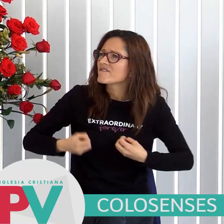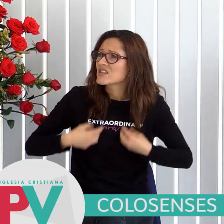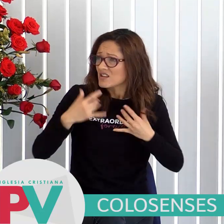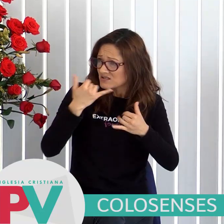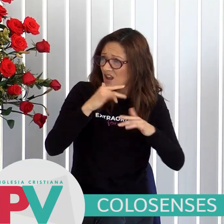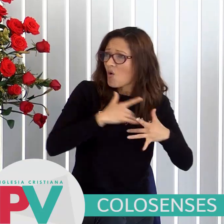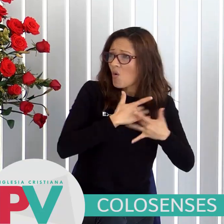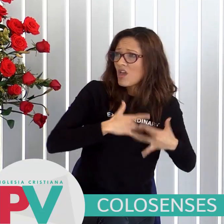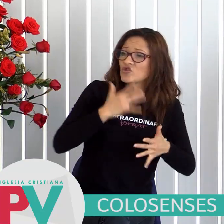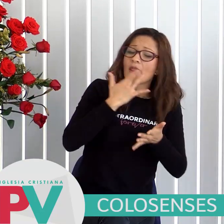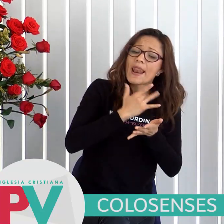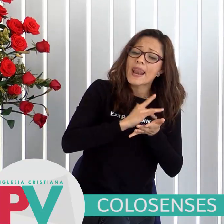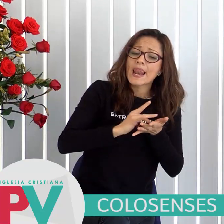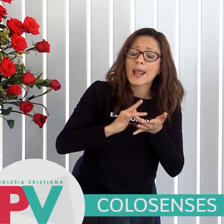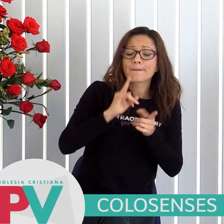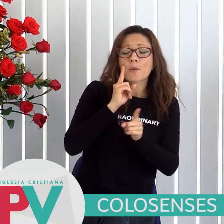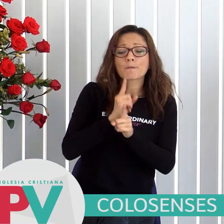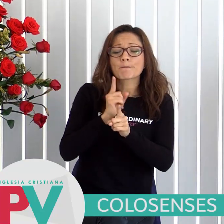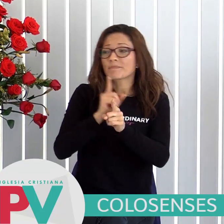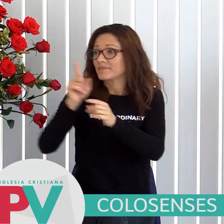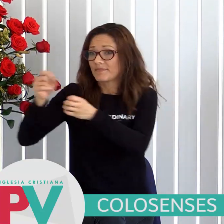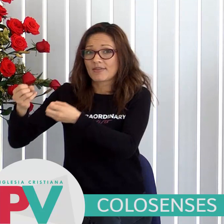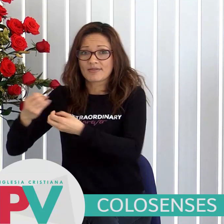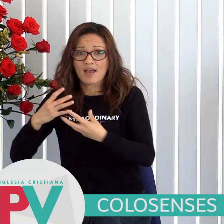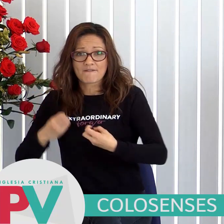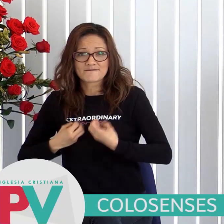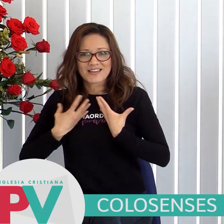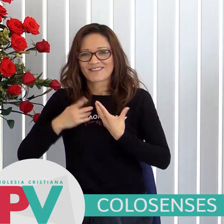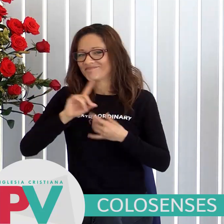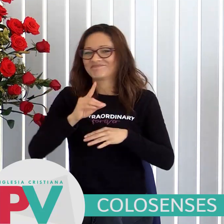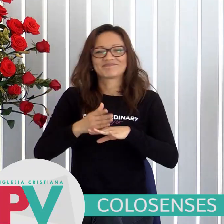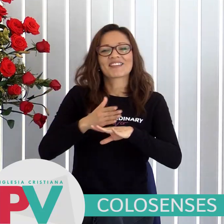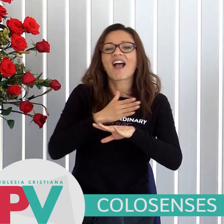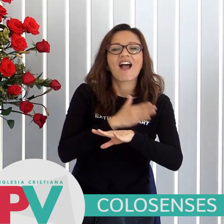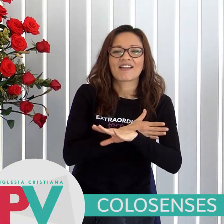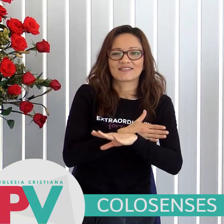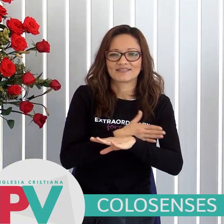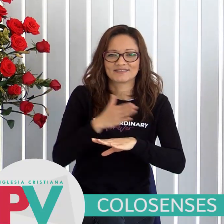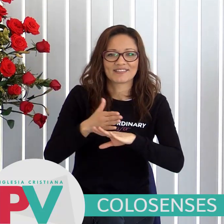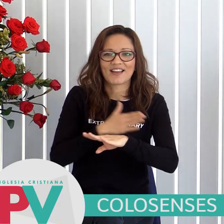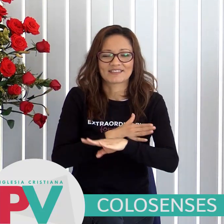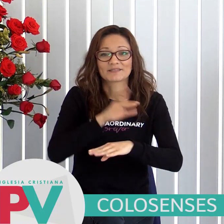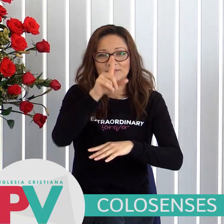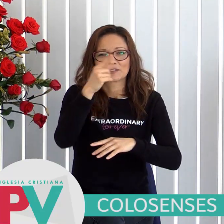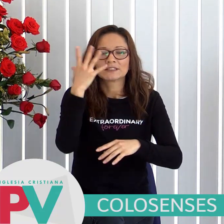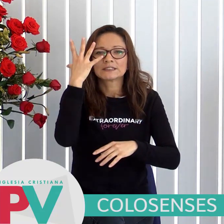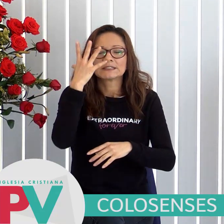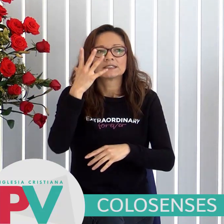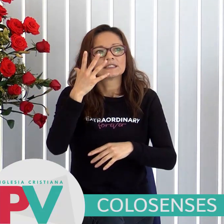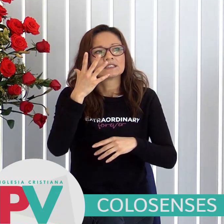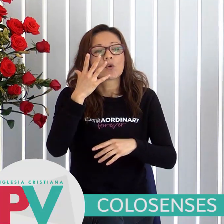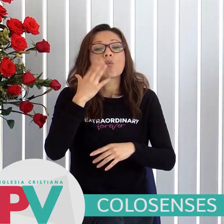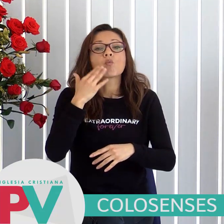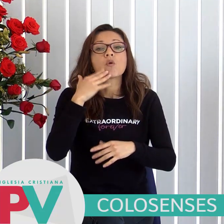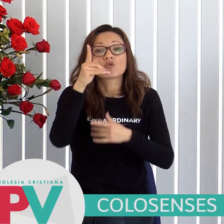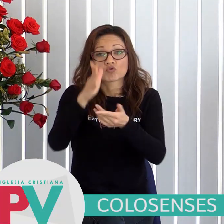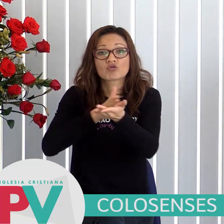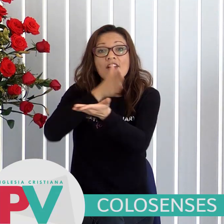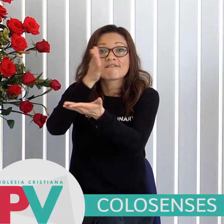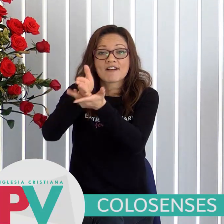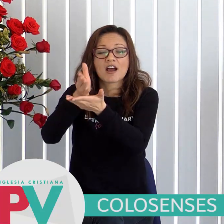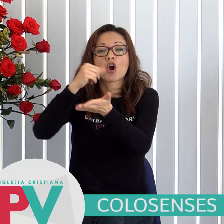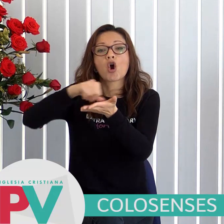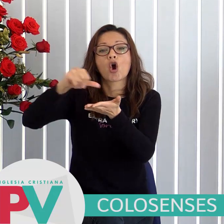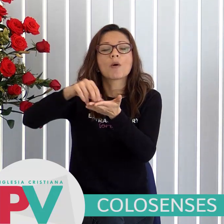estaba afinado. No sé si usted sabe, pero una de las mejores porciones de carne para comprar es algo que se llama el lomo de